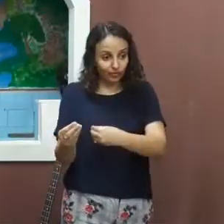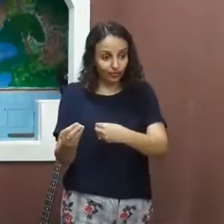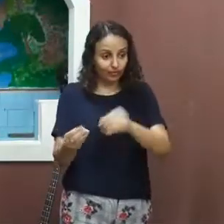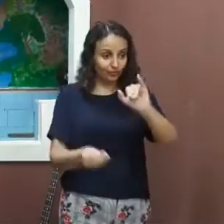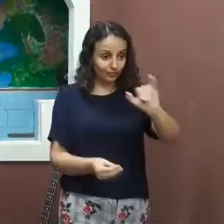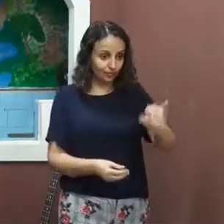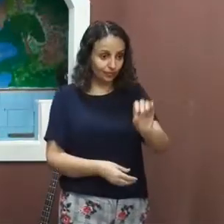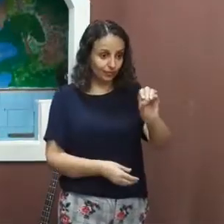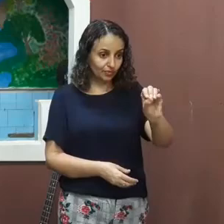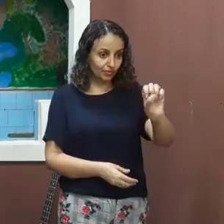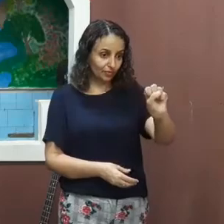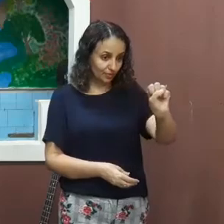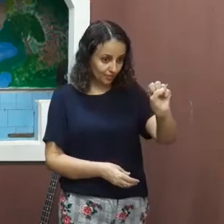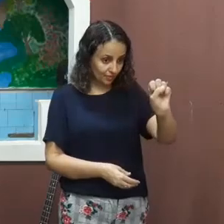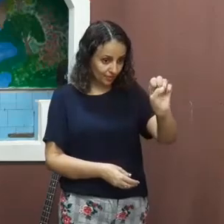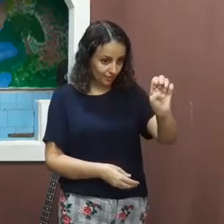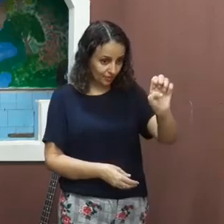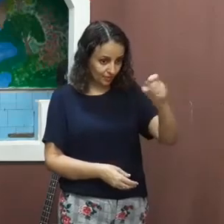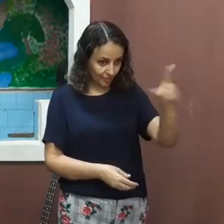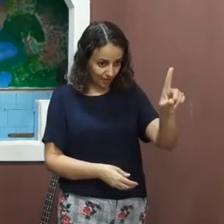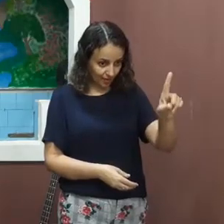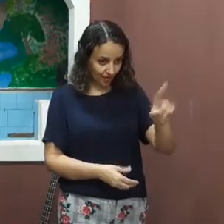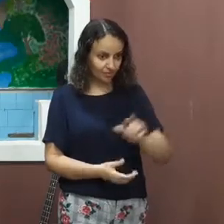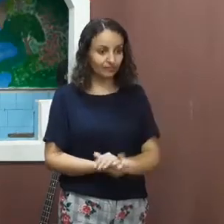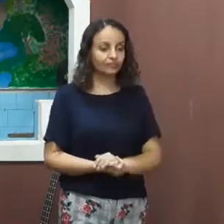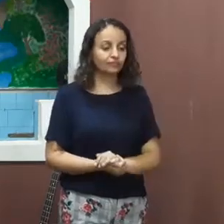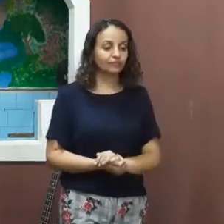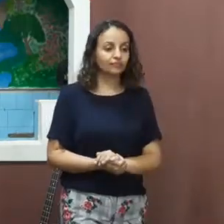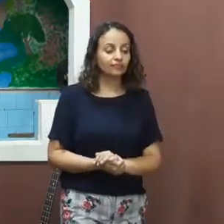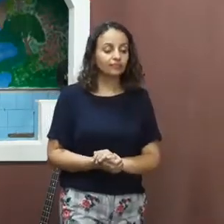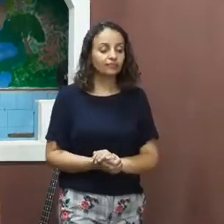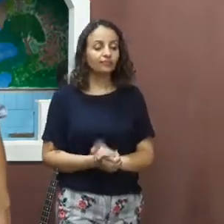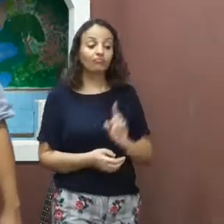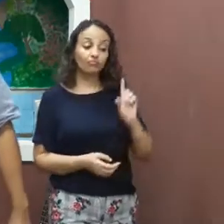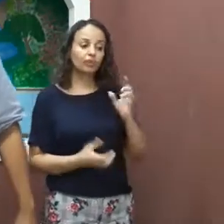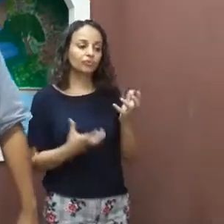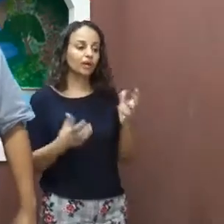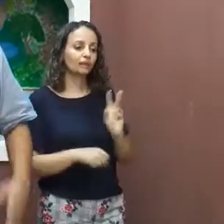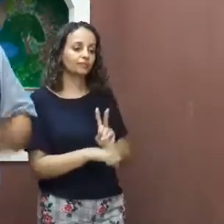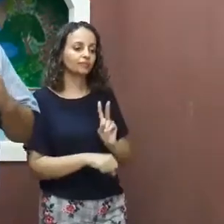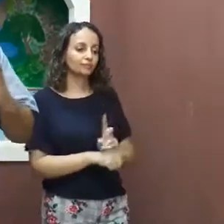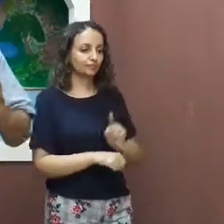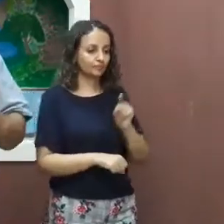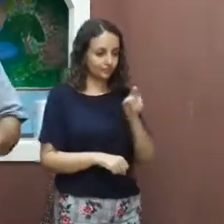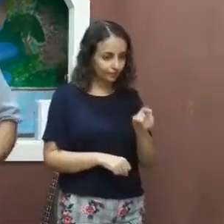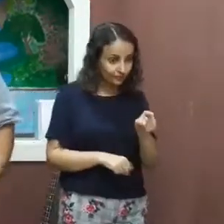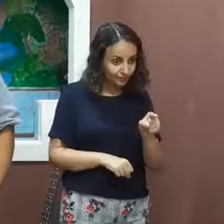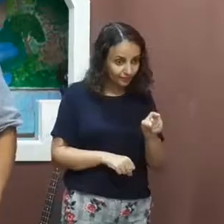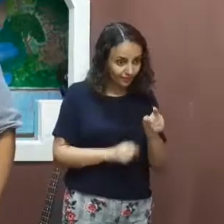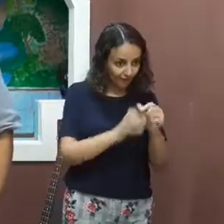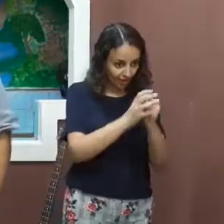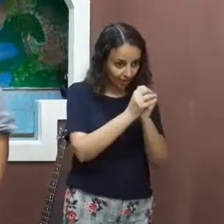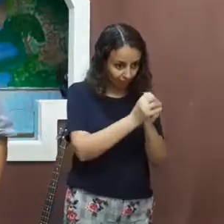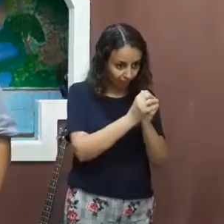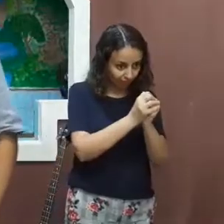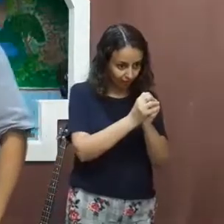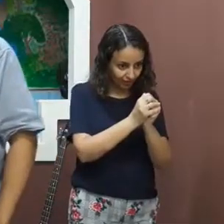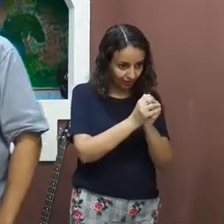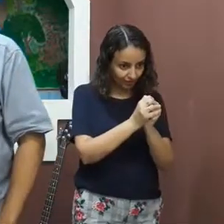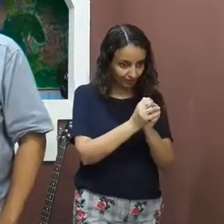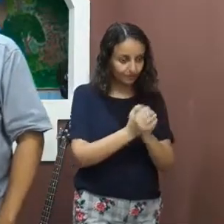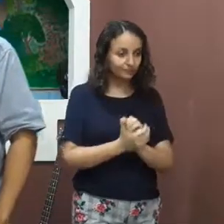José, o grande José do Egito. Deus quer cuidar de você. Deus quer abençoar a